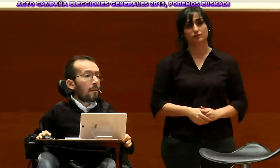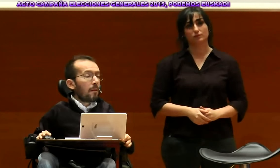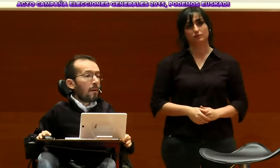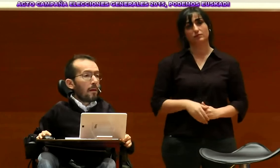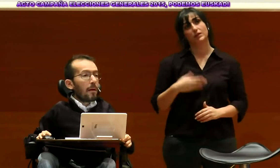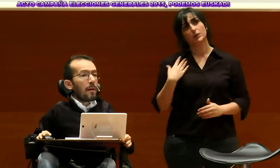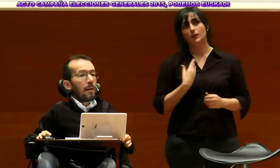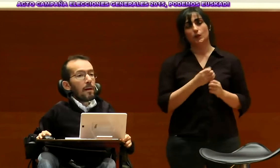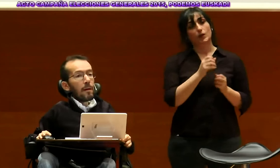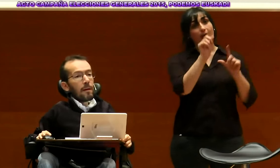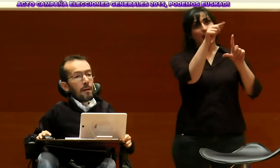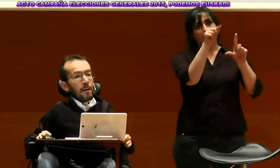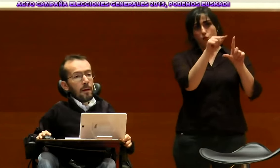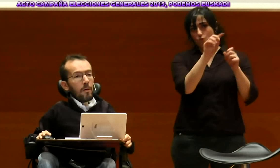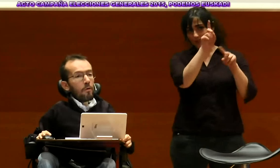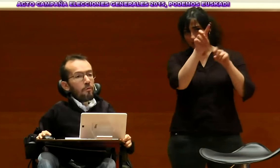encuestas,